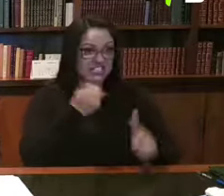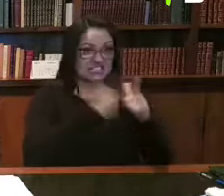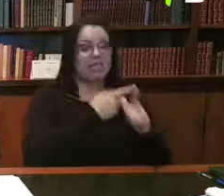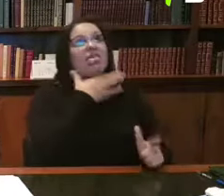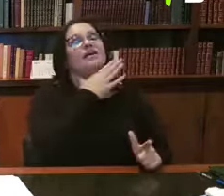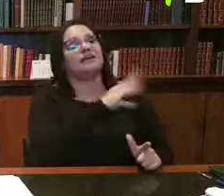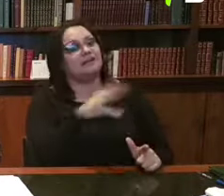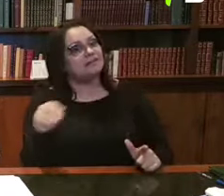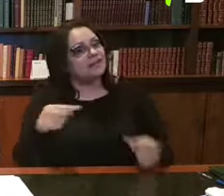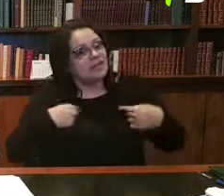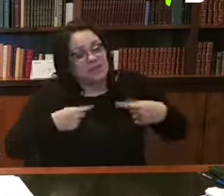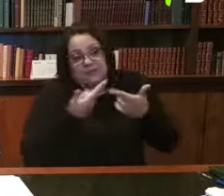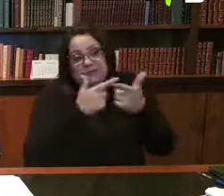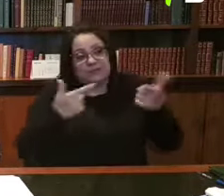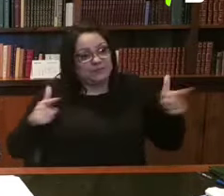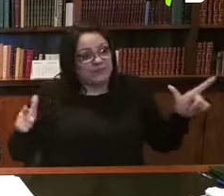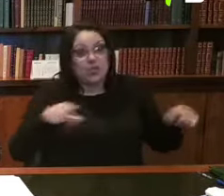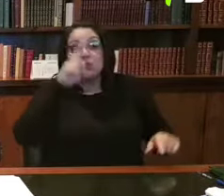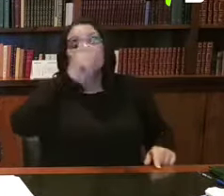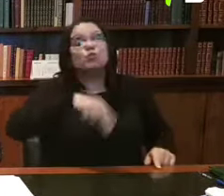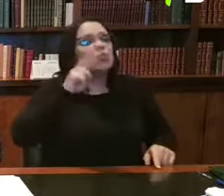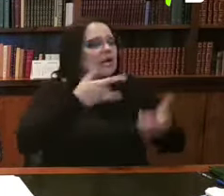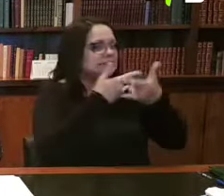eu eu não tenho